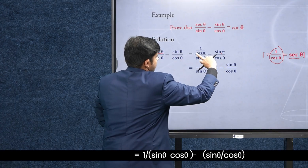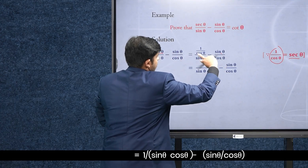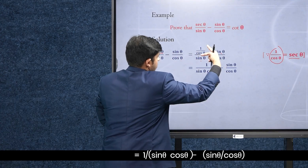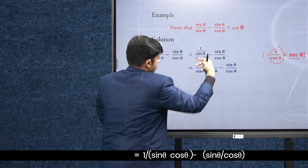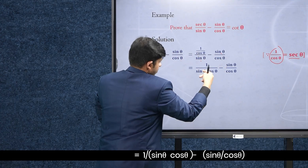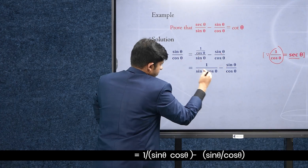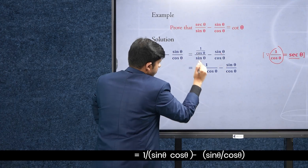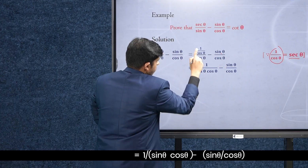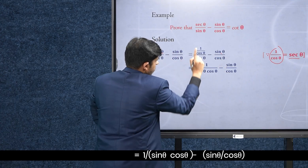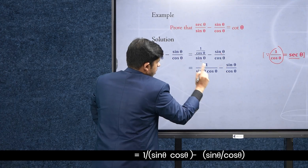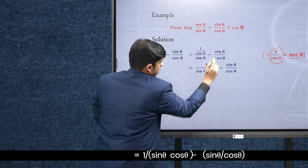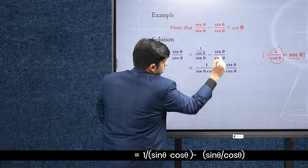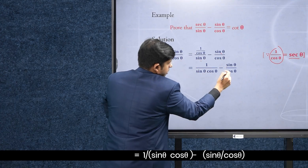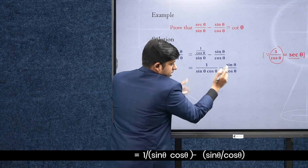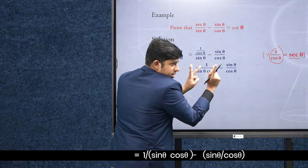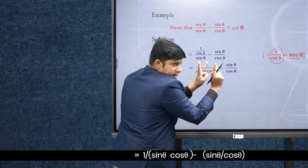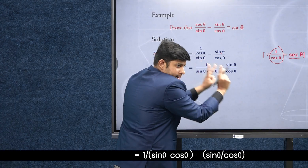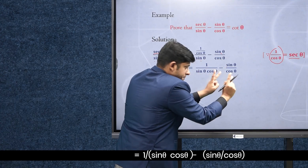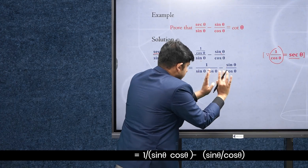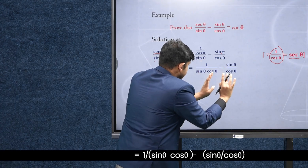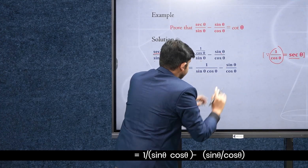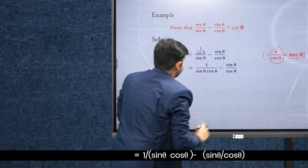equals 1 / sin cos sin cos।